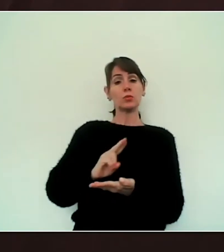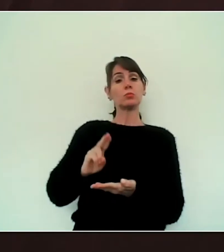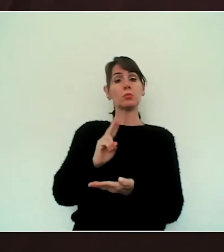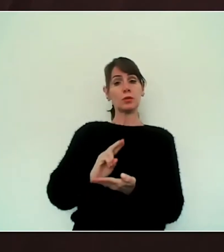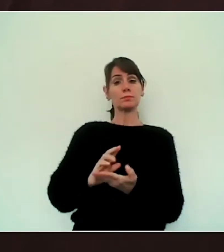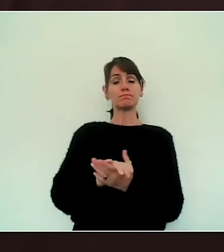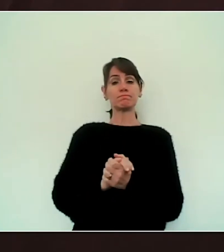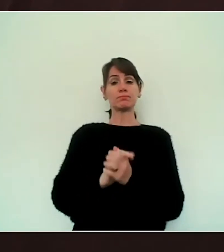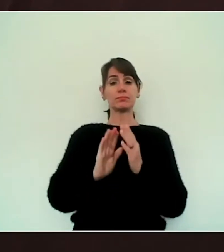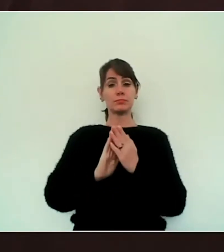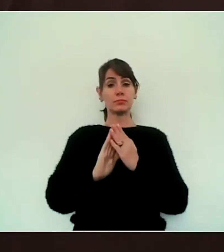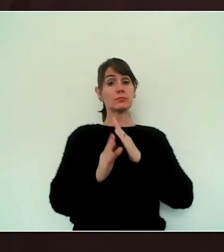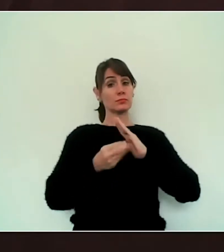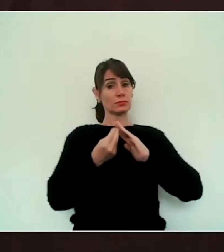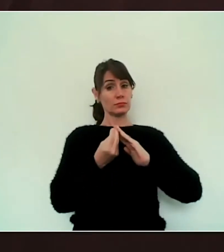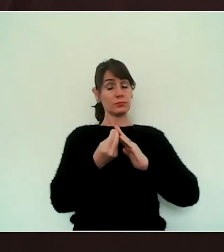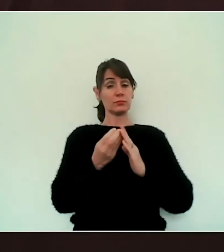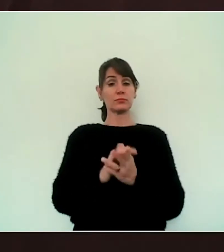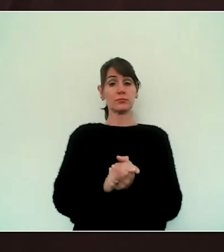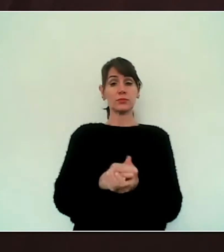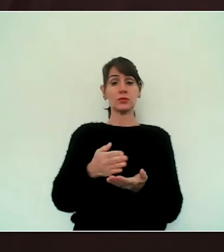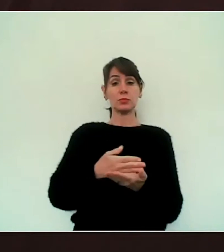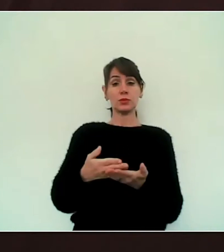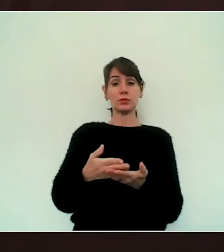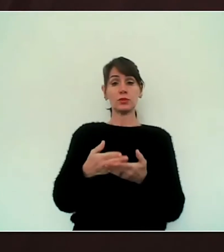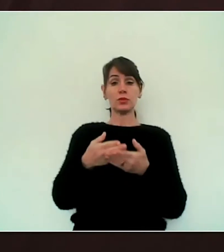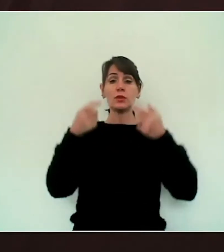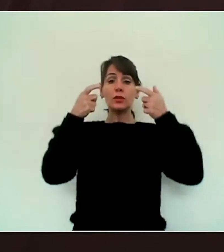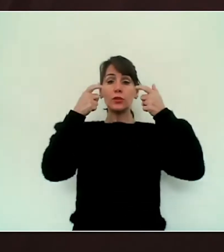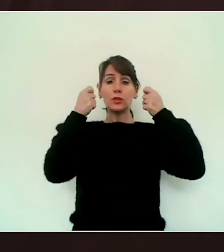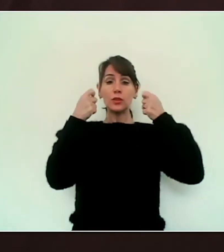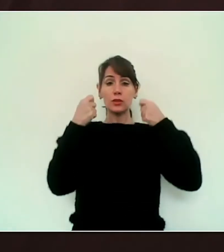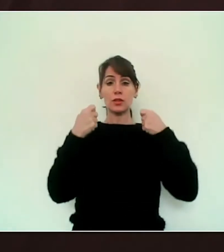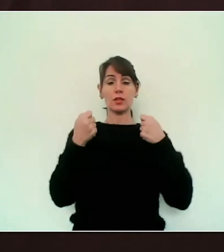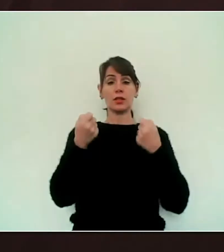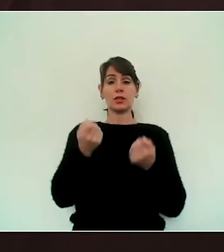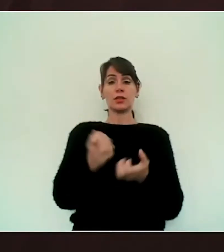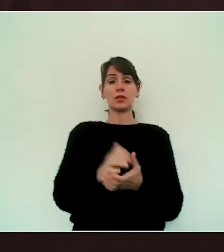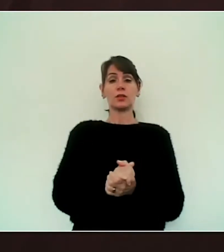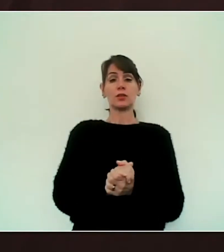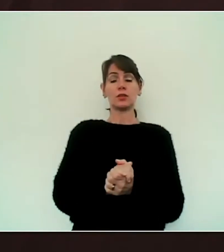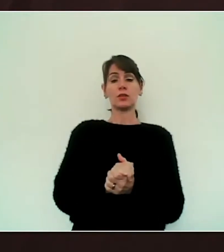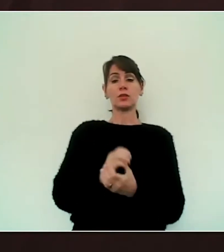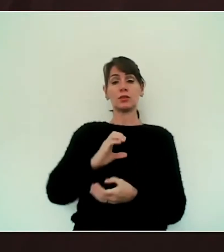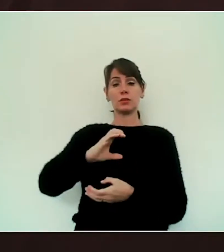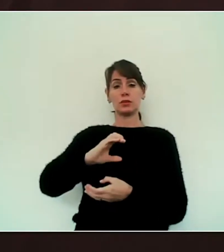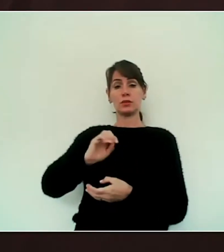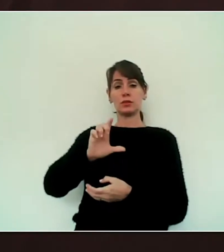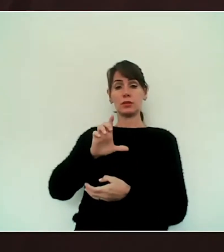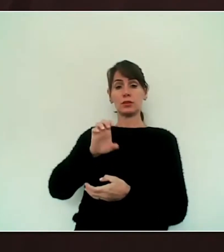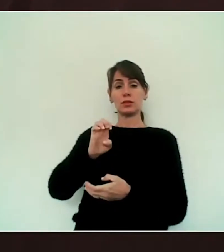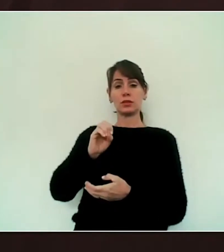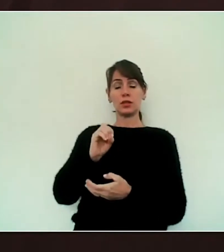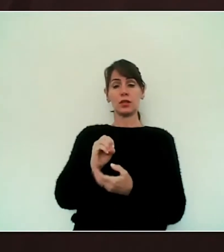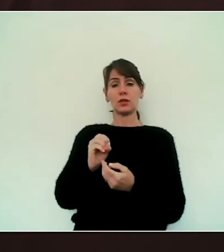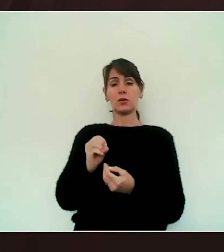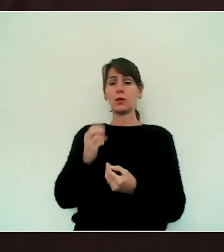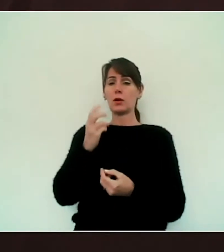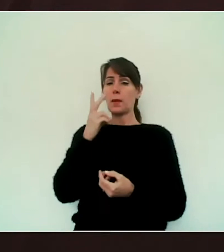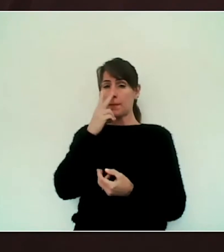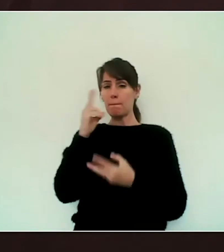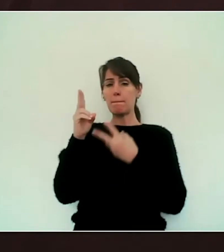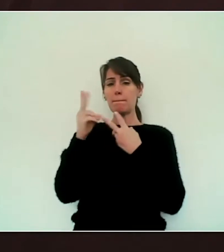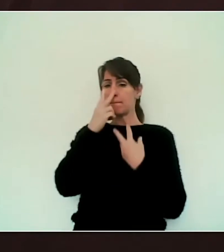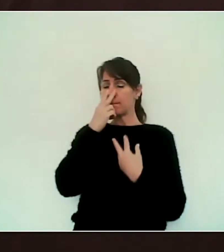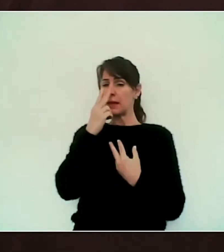a espelhar o judaísmo. O clericalismo, na verdade, espelha o judaísmo, que tem a classe